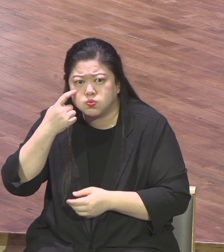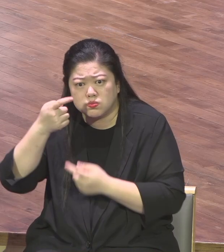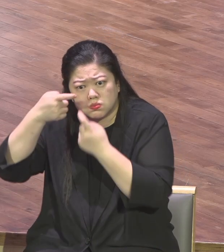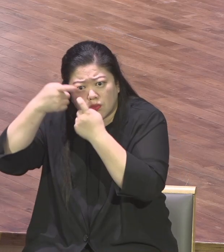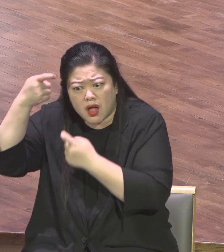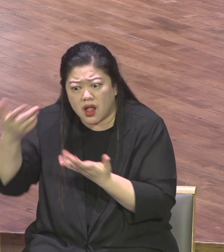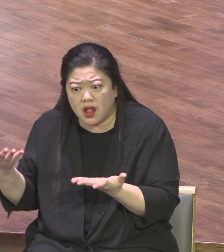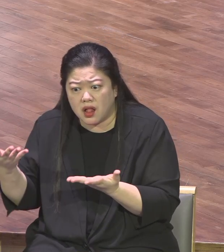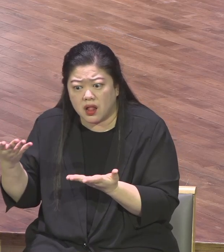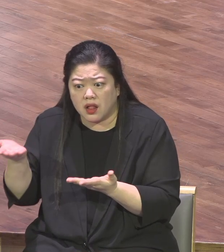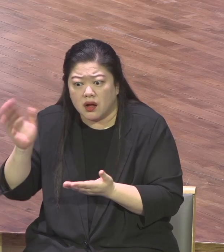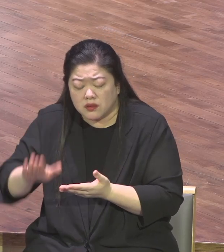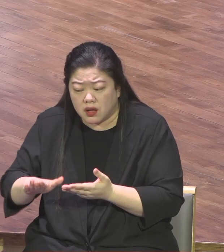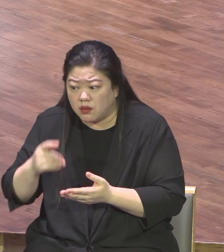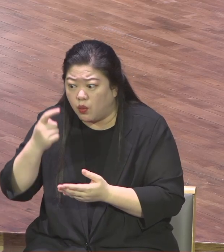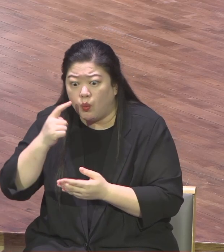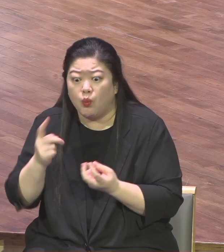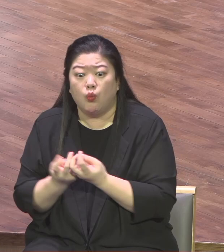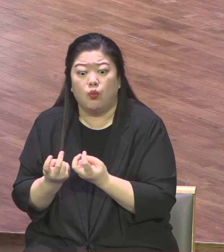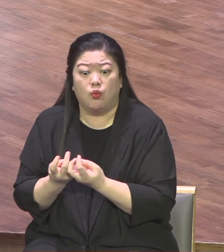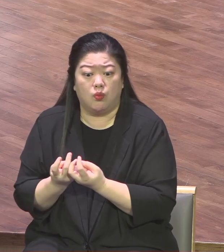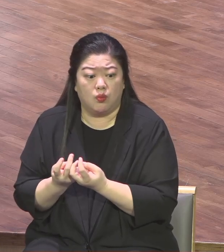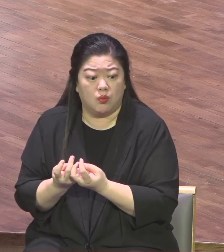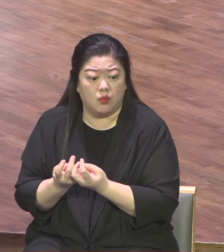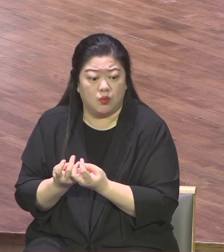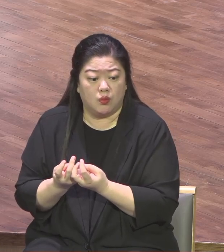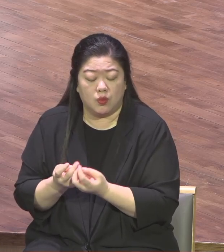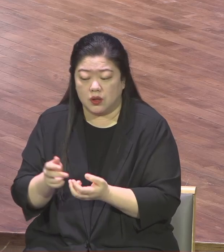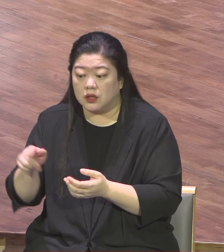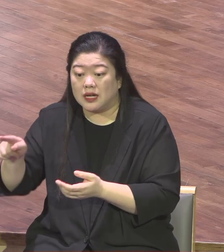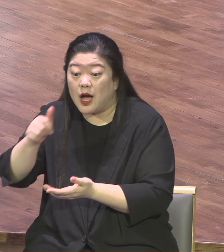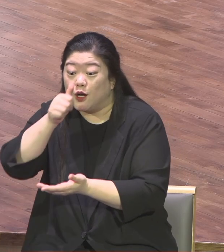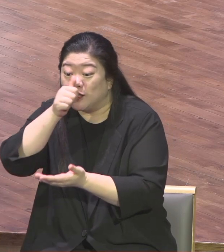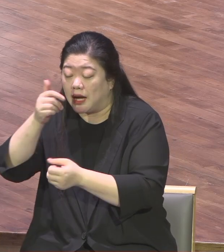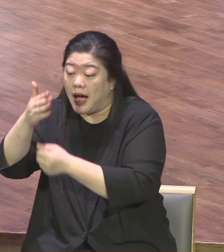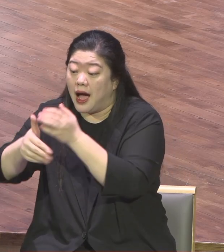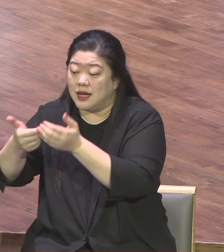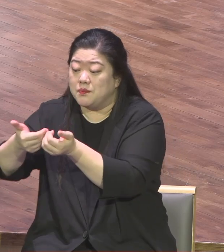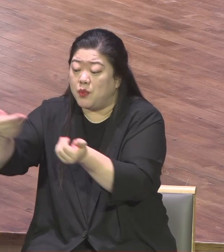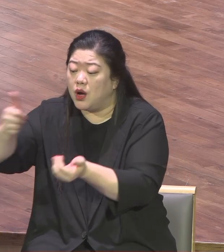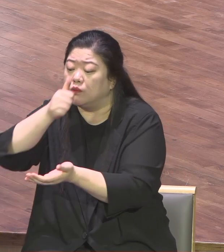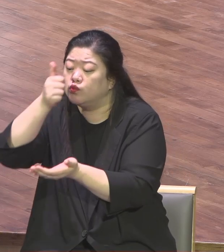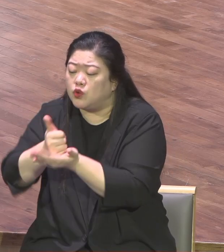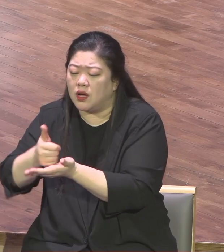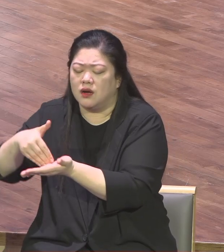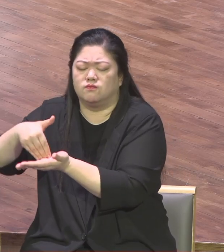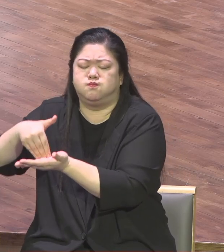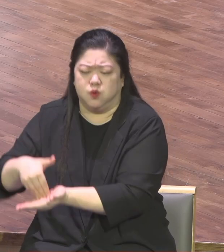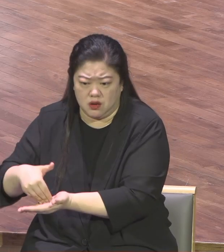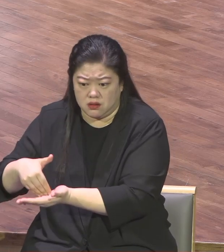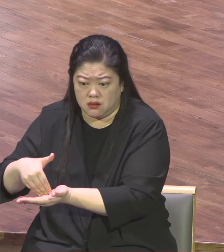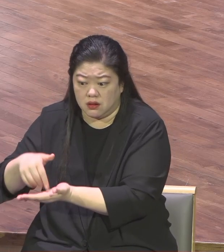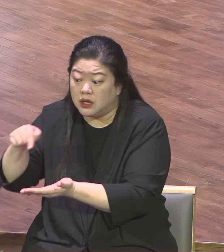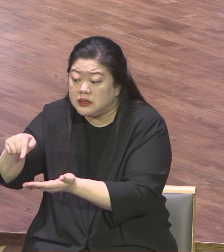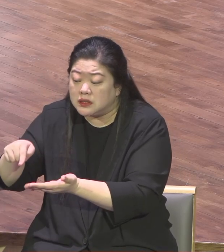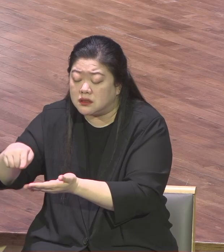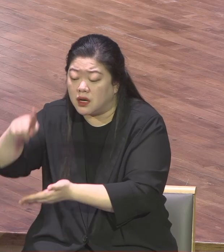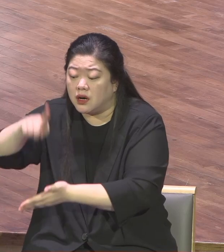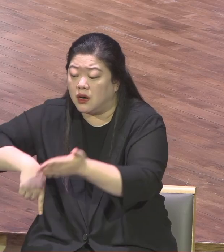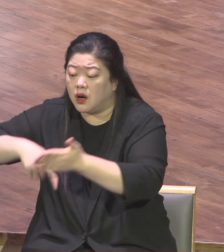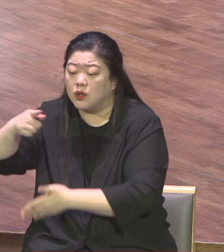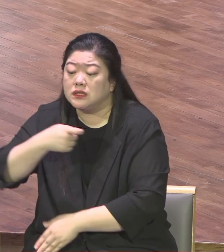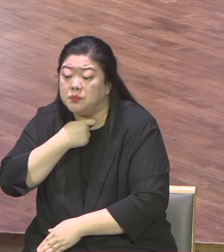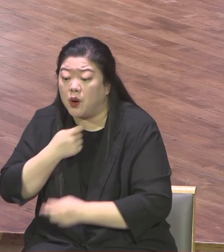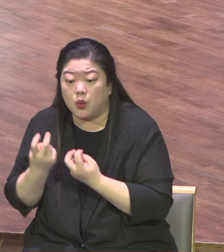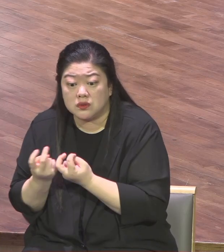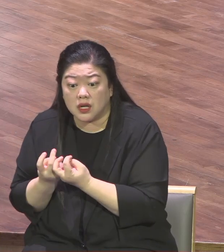6장 23절을 말씀처럼 죄의 대가가 뭐냐? 죄의 삭선 사망이요 그랬어요.